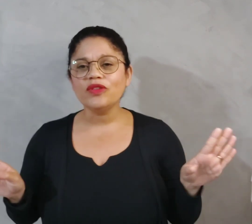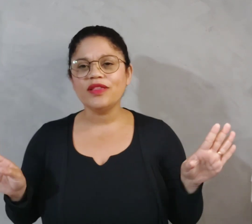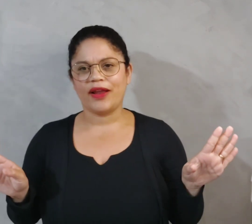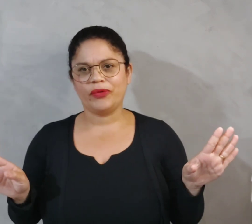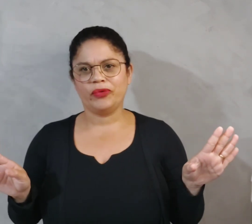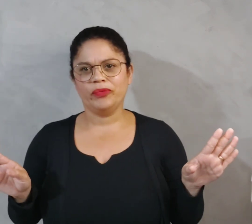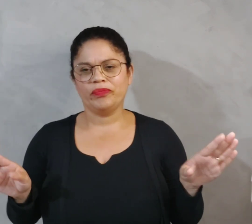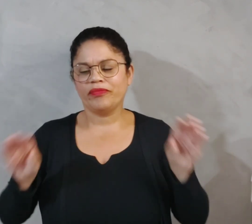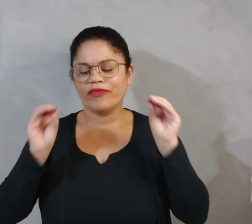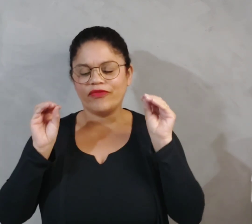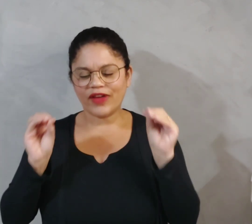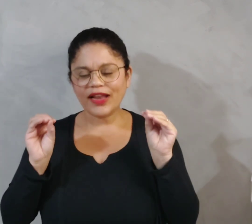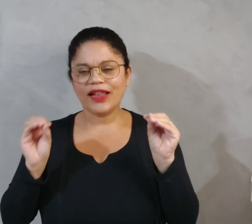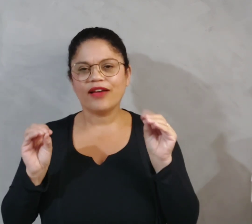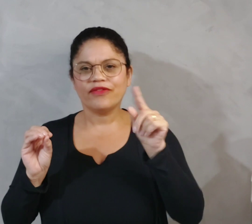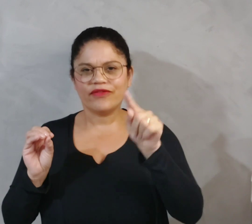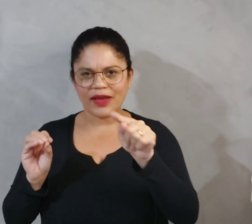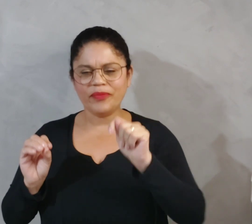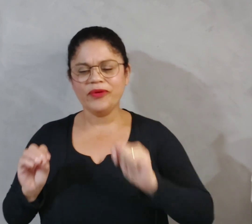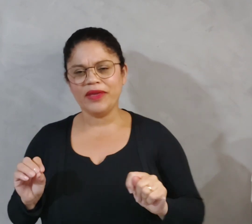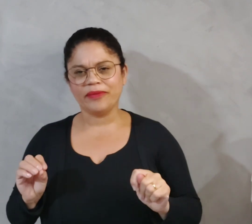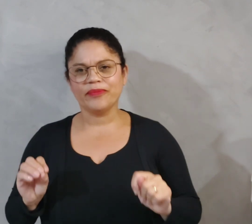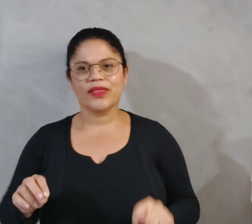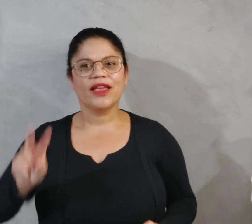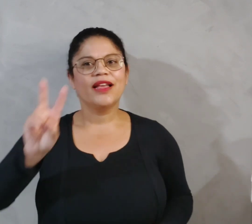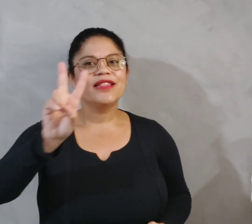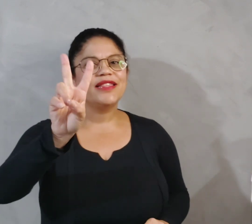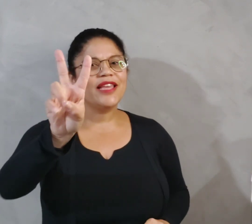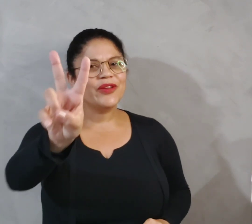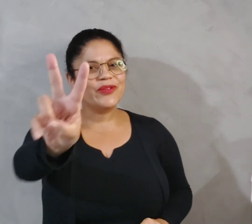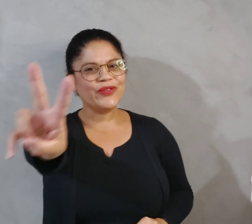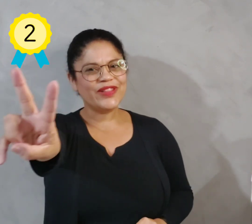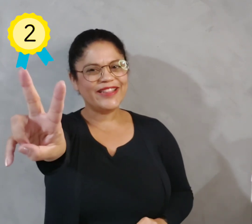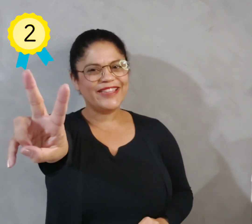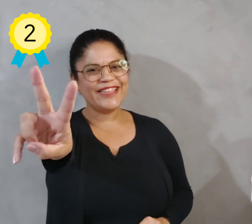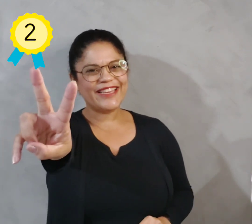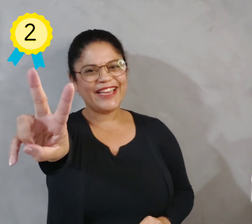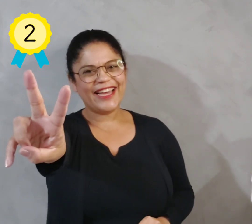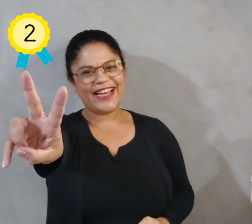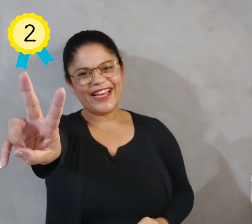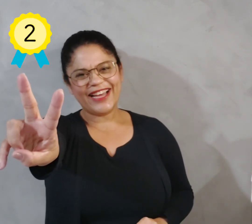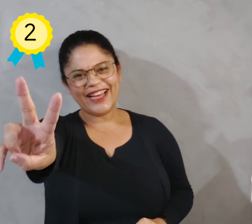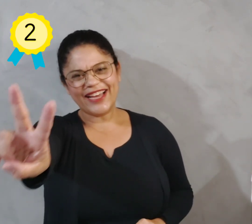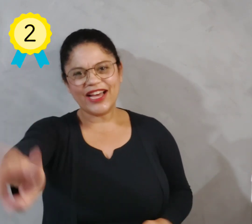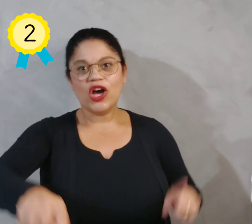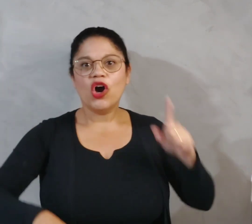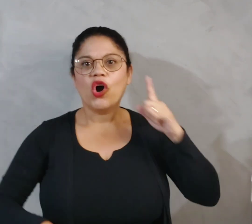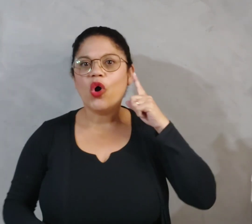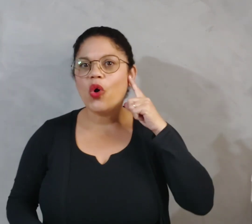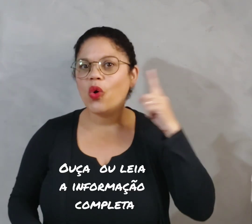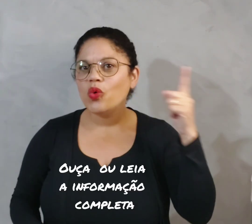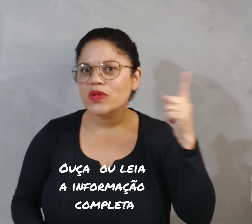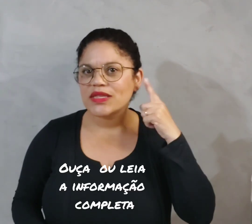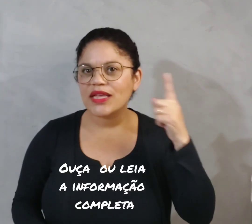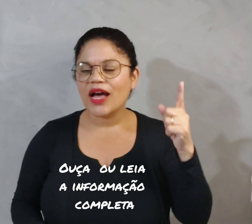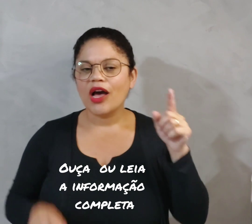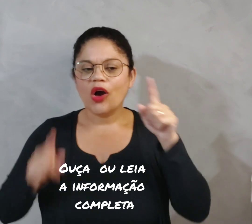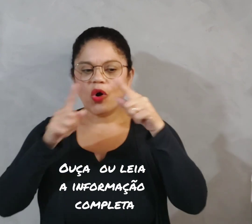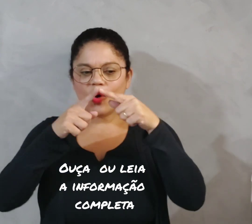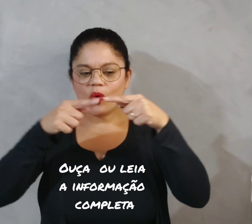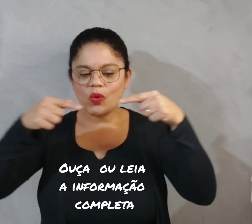certo. Vai lá, vai por mim. Segunda dica, ouça ou